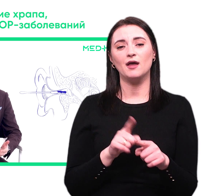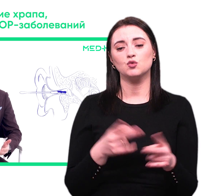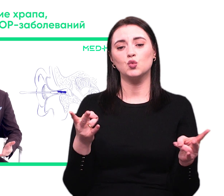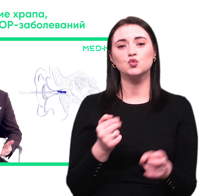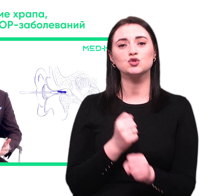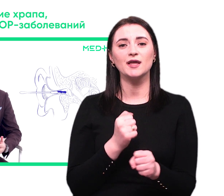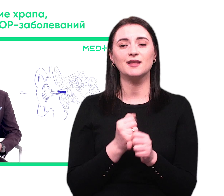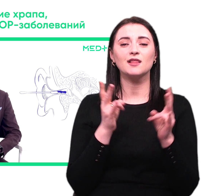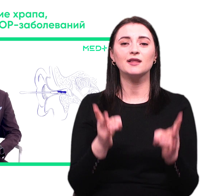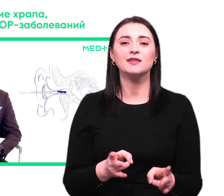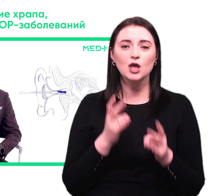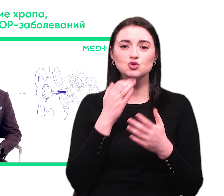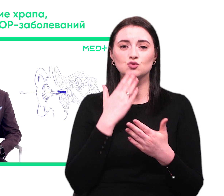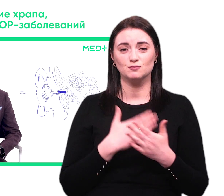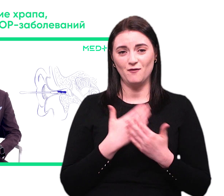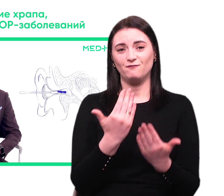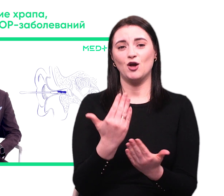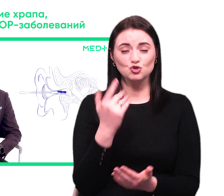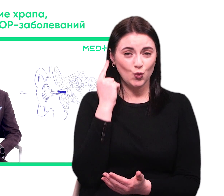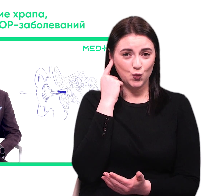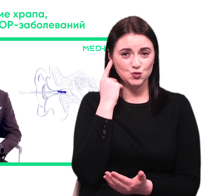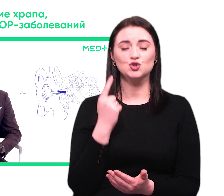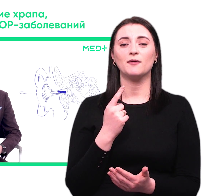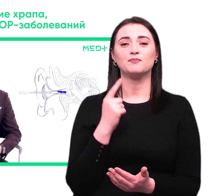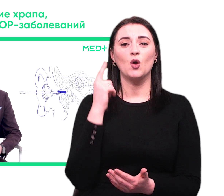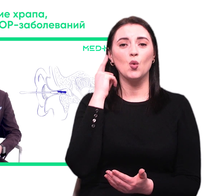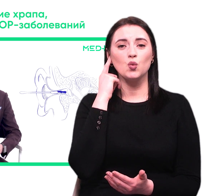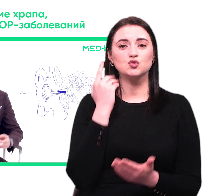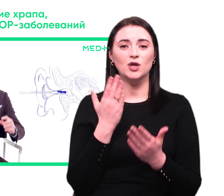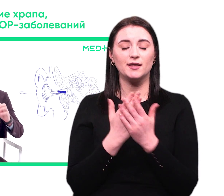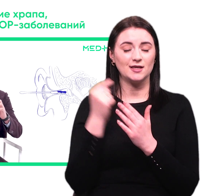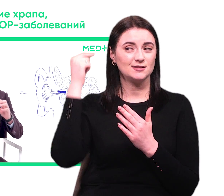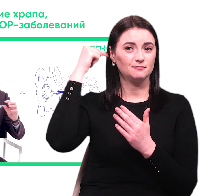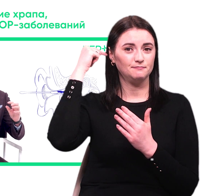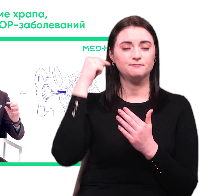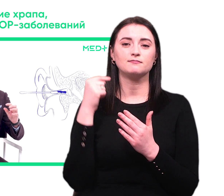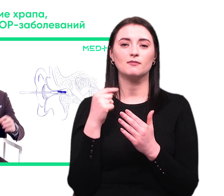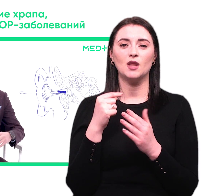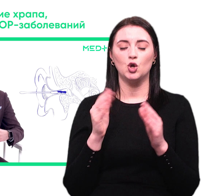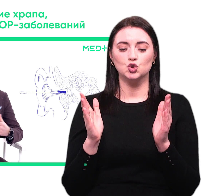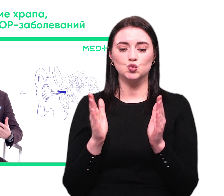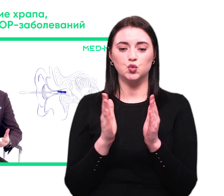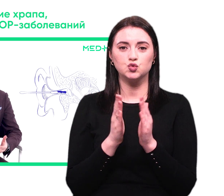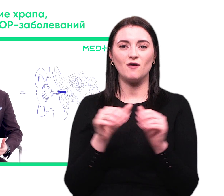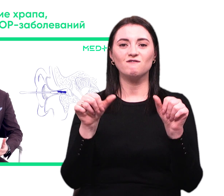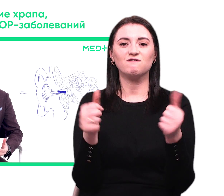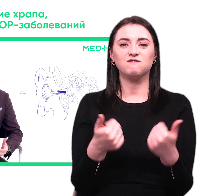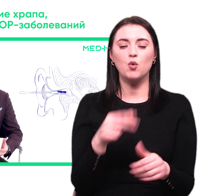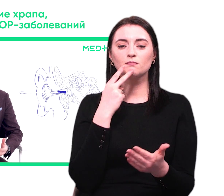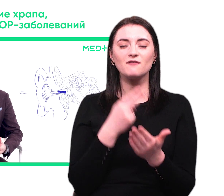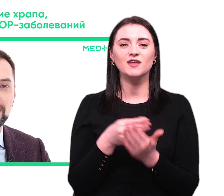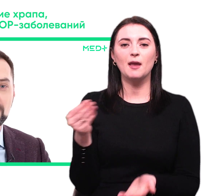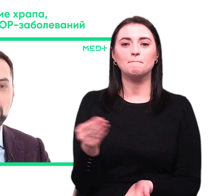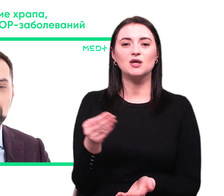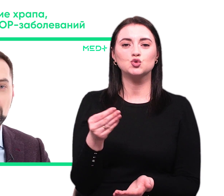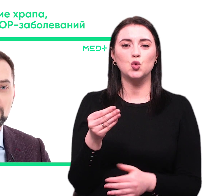с любовью, это же ваши уши. Так вот, ухо имеет наружный слуховой проход, имеет анатомическое сужение, он имеет форму в виде песочных